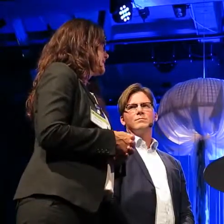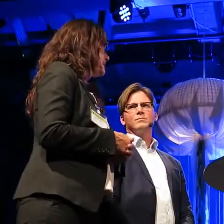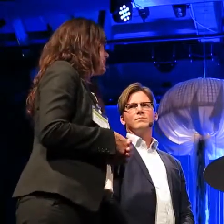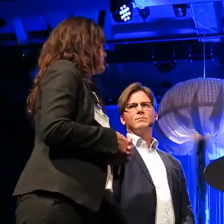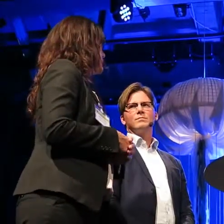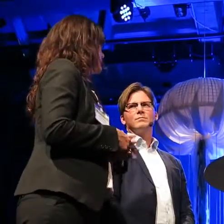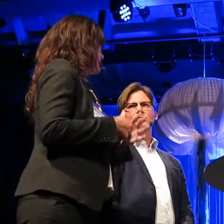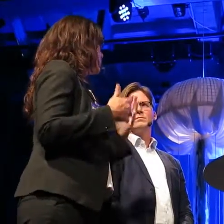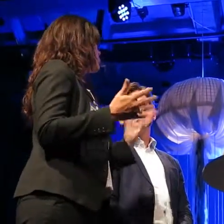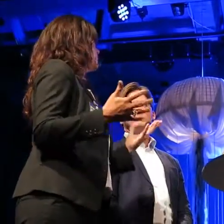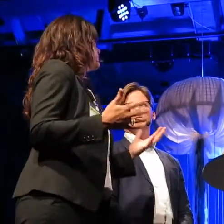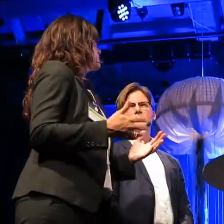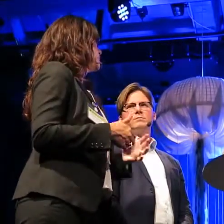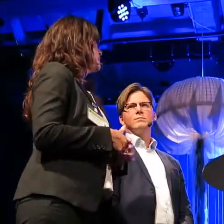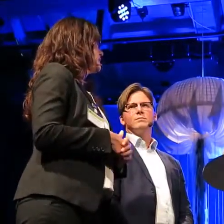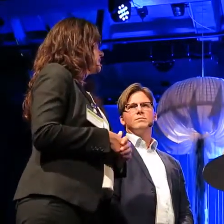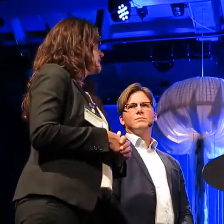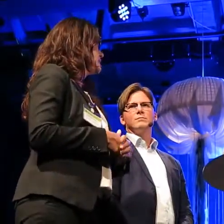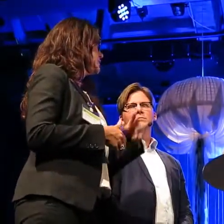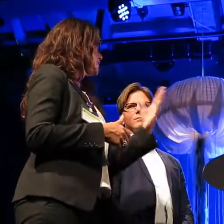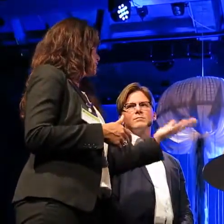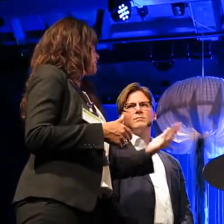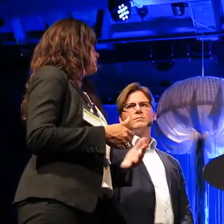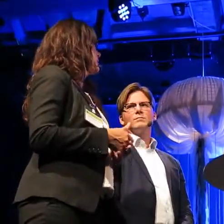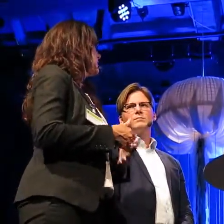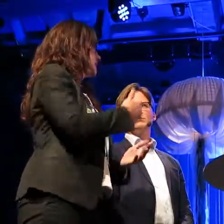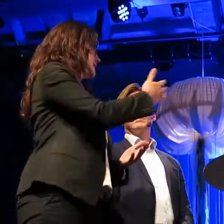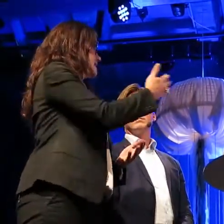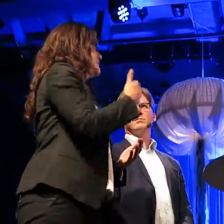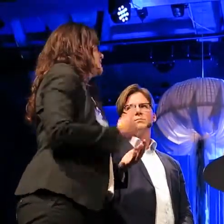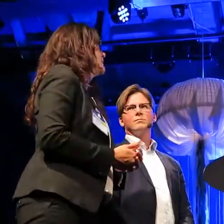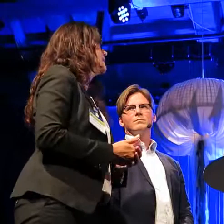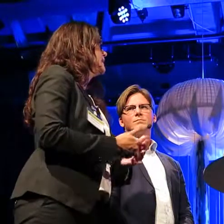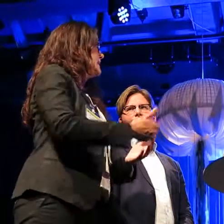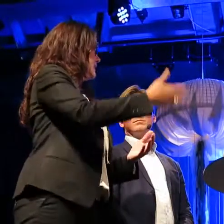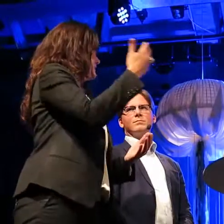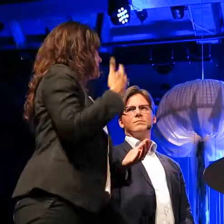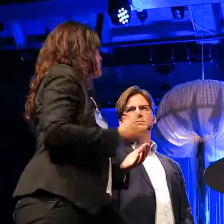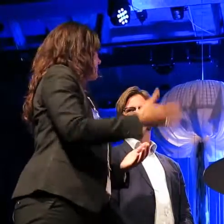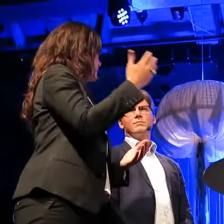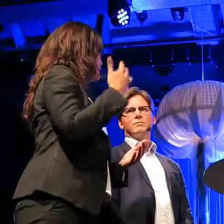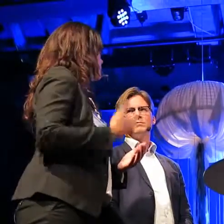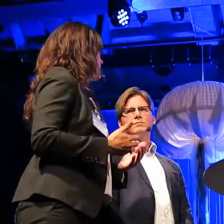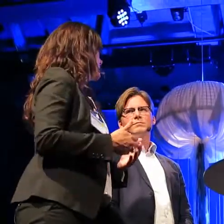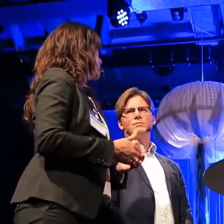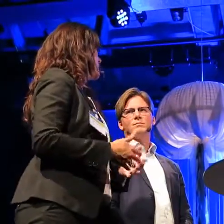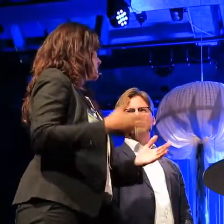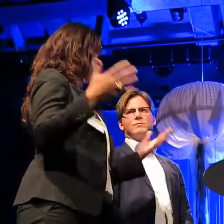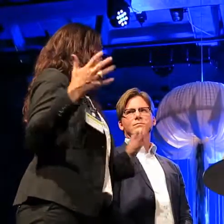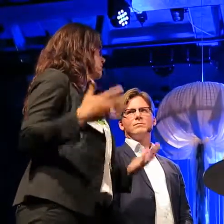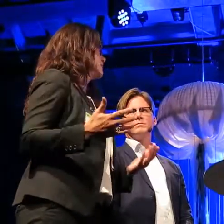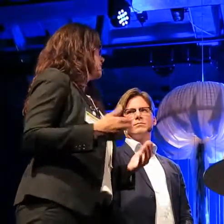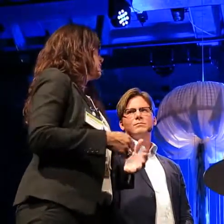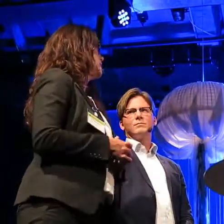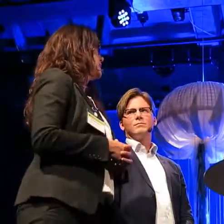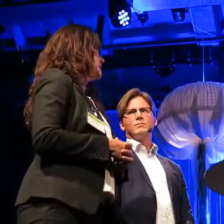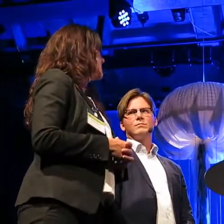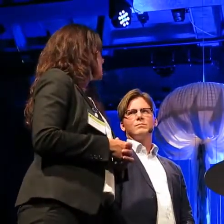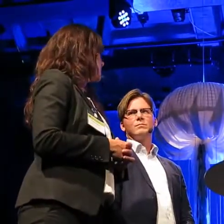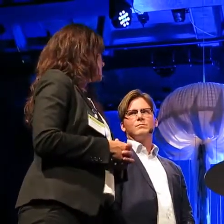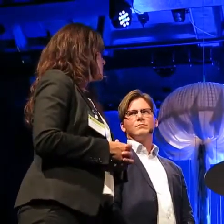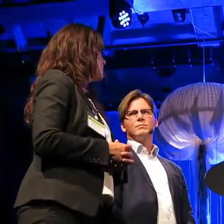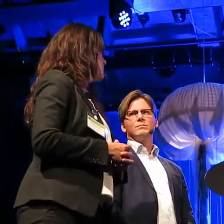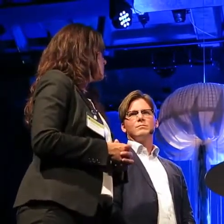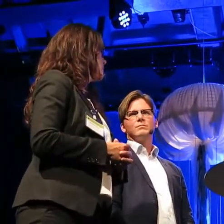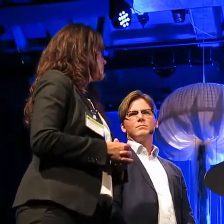en kontinuerlig dialog också, både med näringslivet, företag och med initiativet, där vi hela tiden får inspel som vi försöker ta om